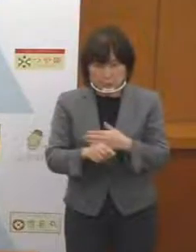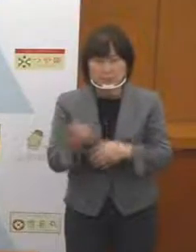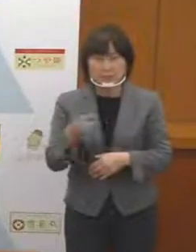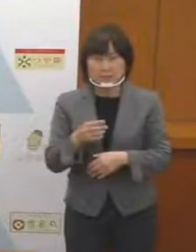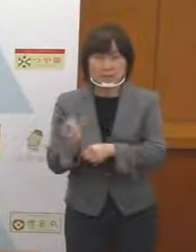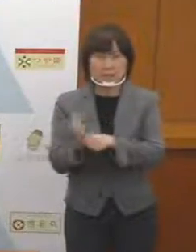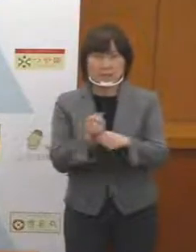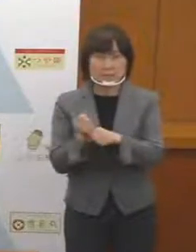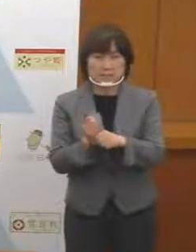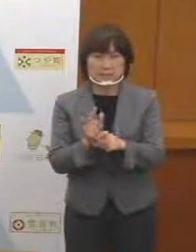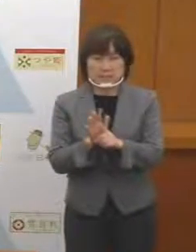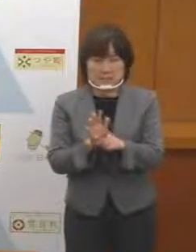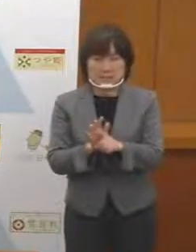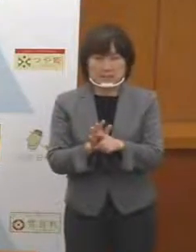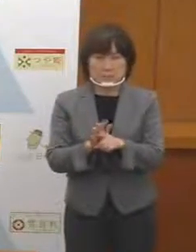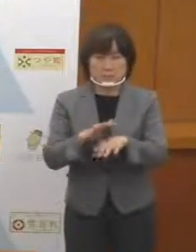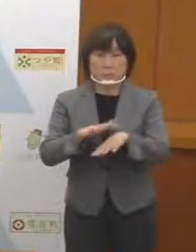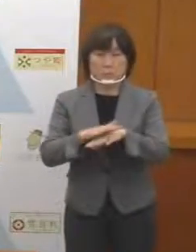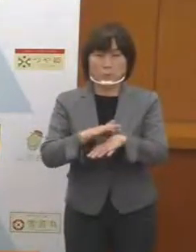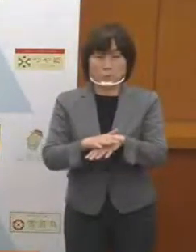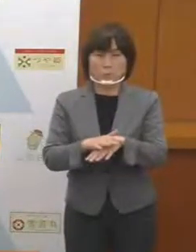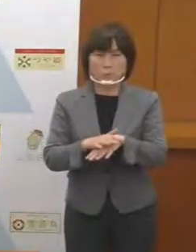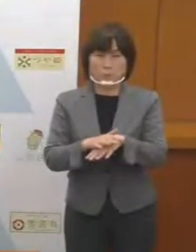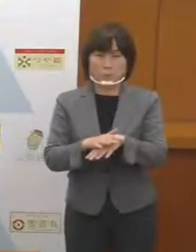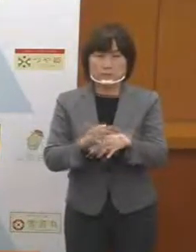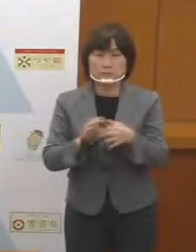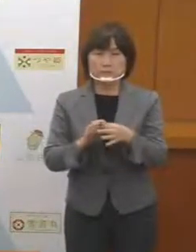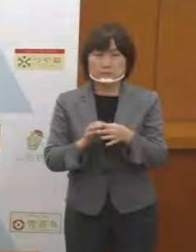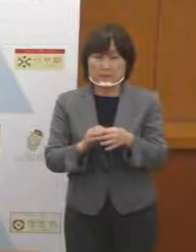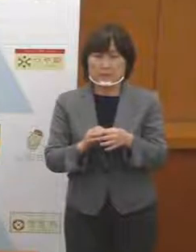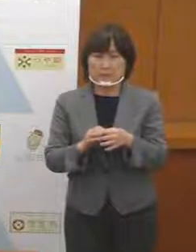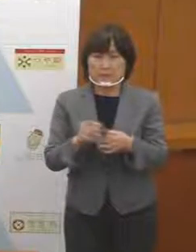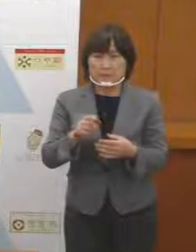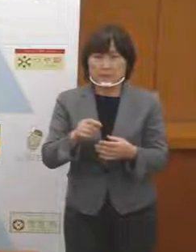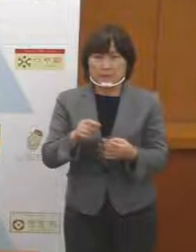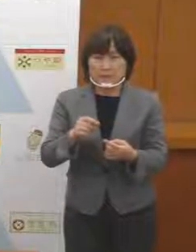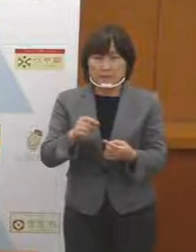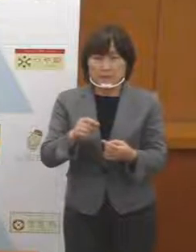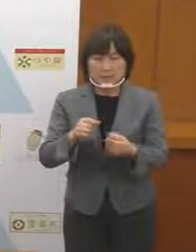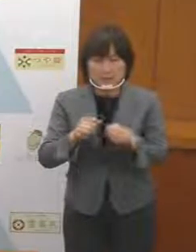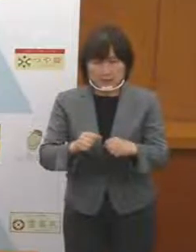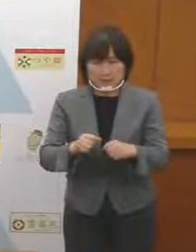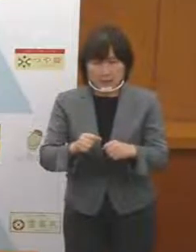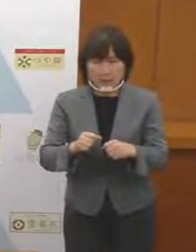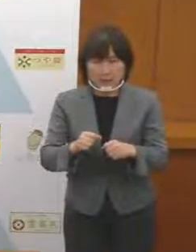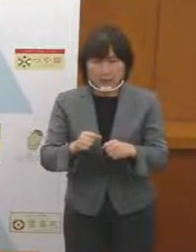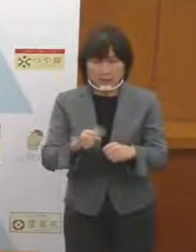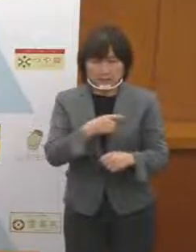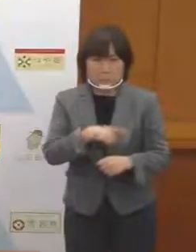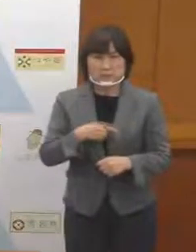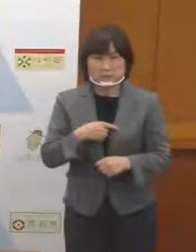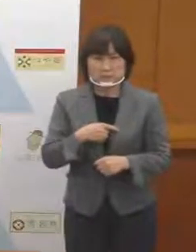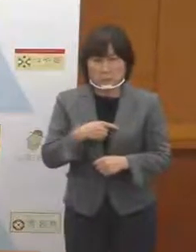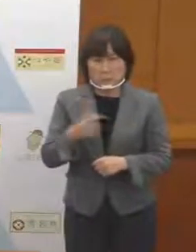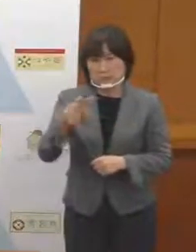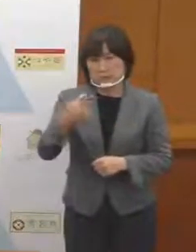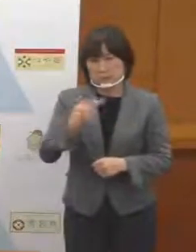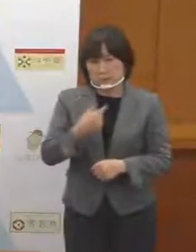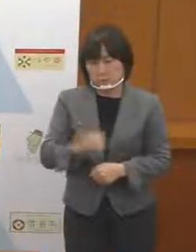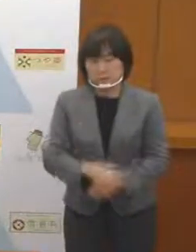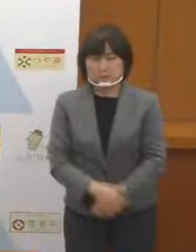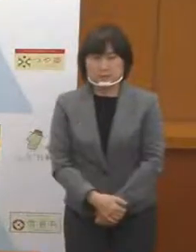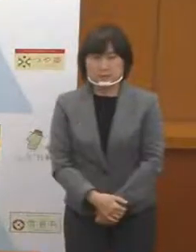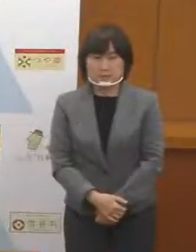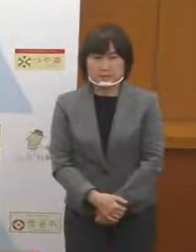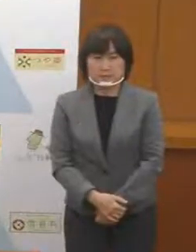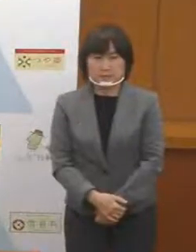の在り方方法ですねこれを選択されたというあのお気持ちをまずはお聞かせ頂ければと思い